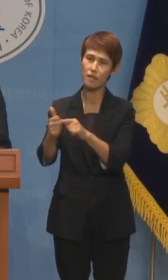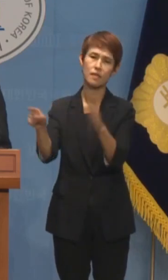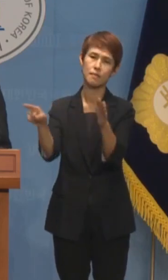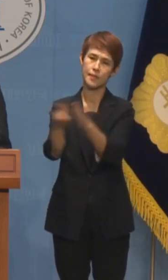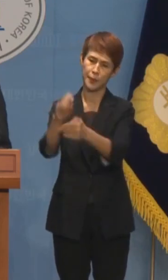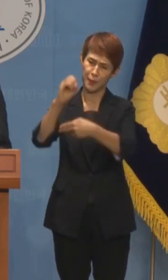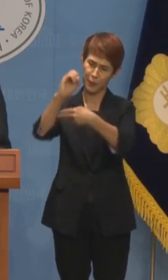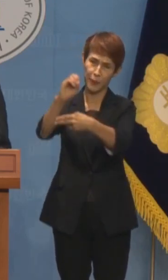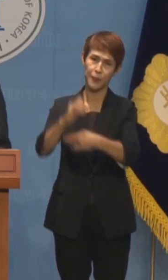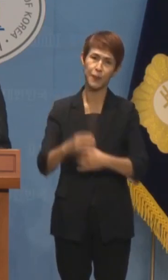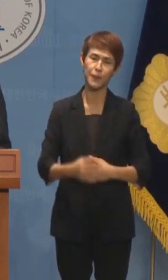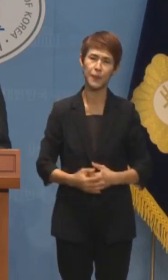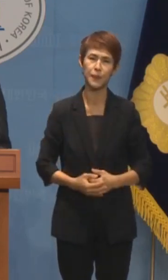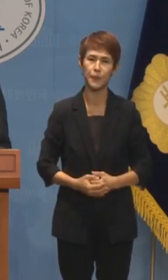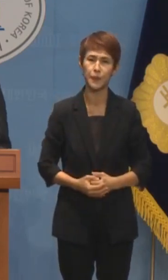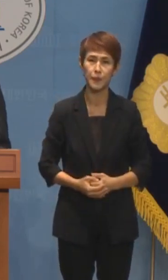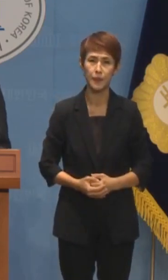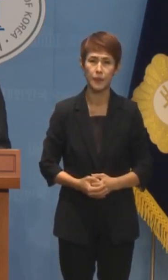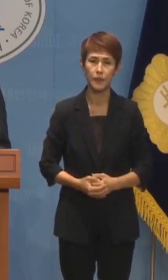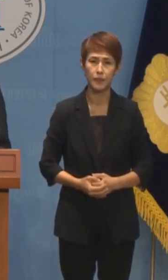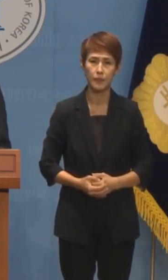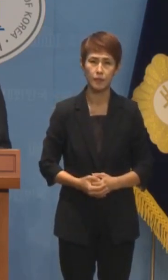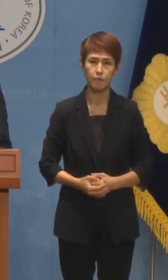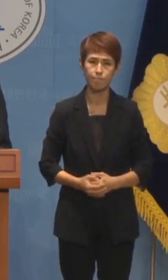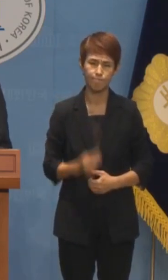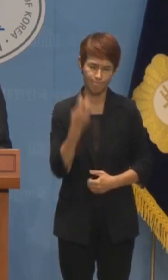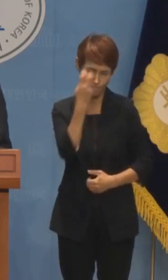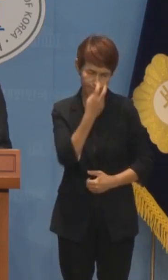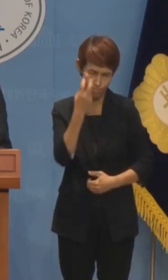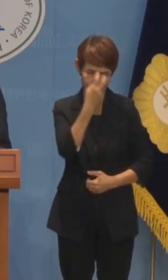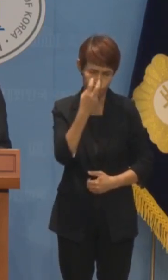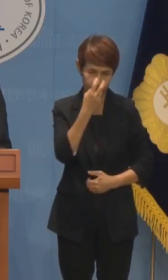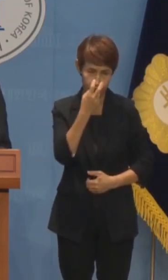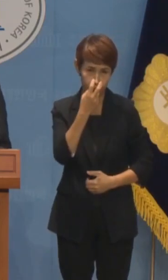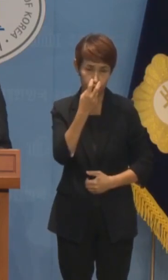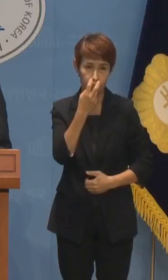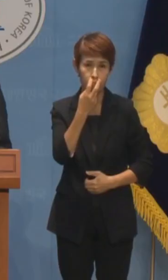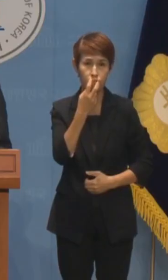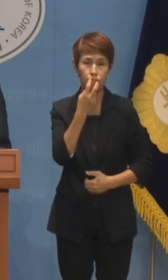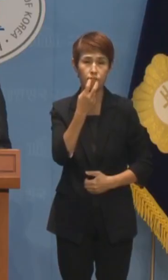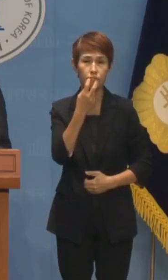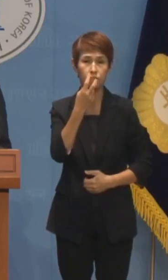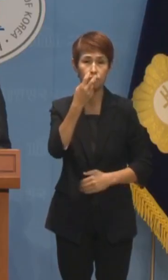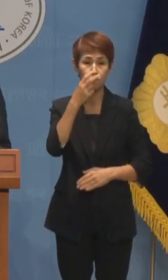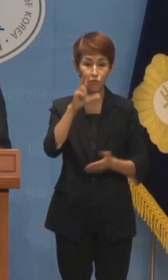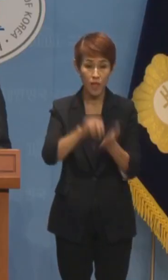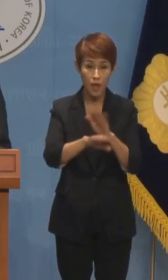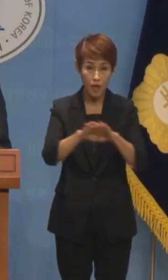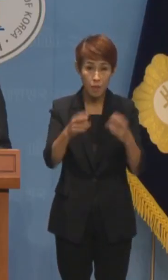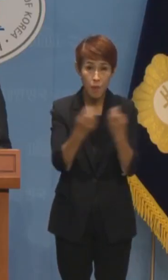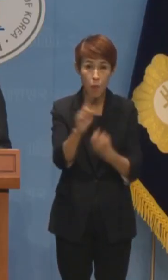없습니다. 의혹을 밝히기 위한 유일한 해법은 특검입니다.